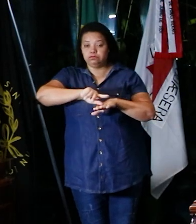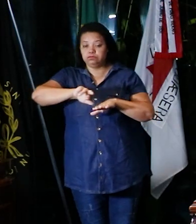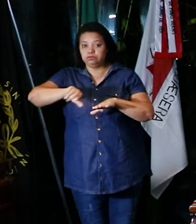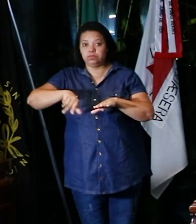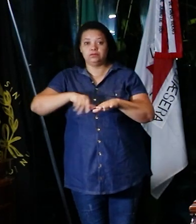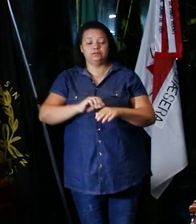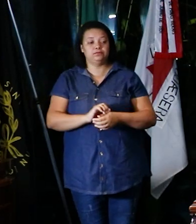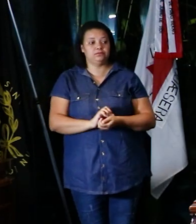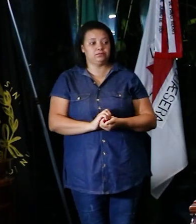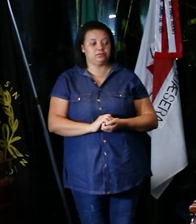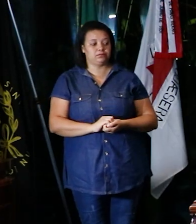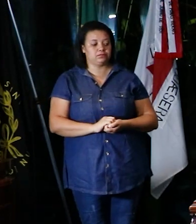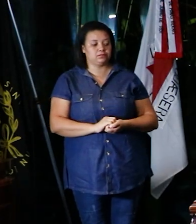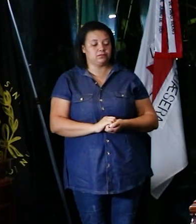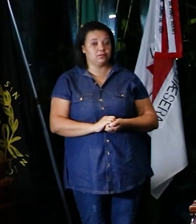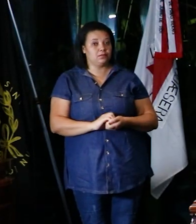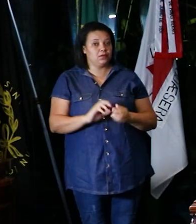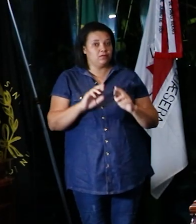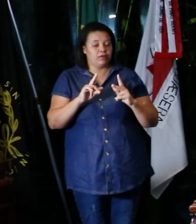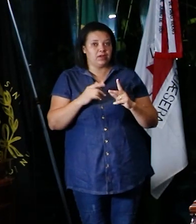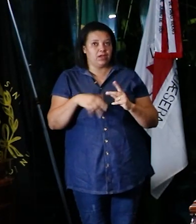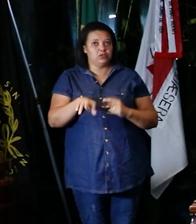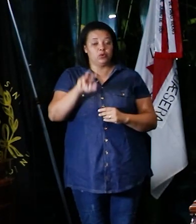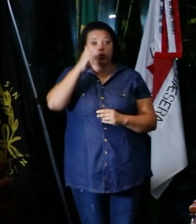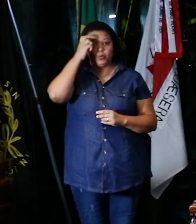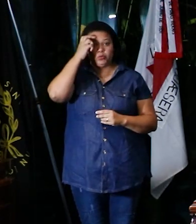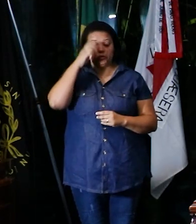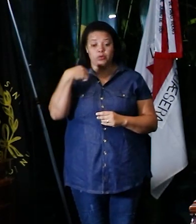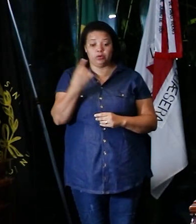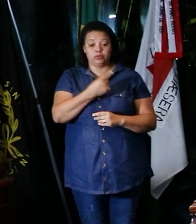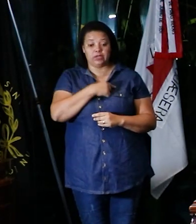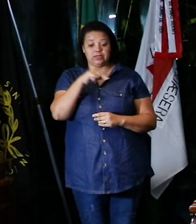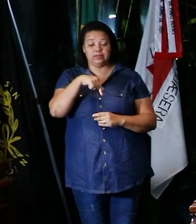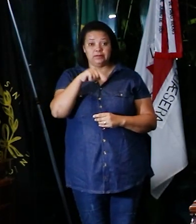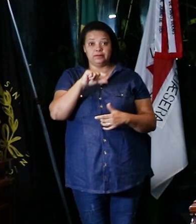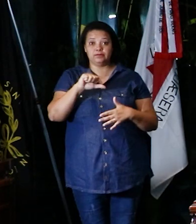até muito diferentes da cultura latina, né?